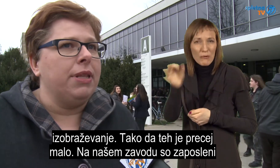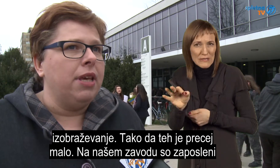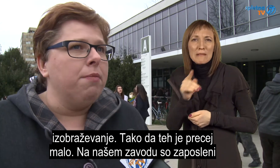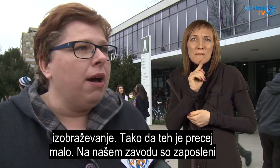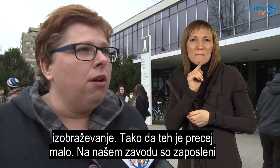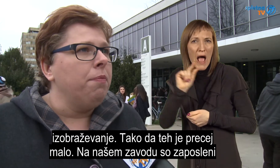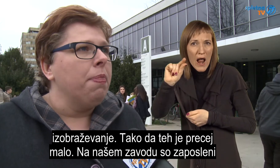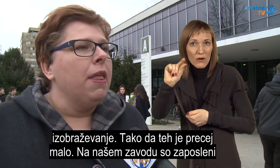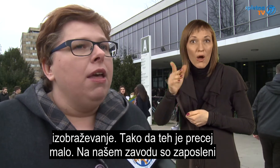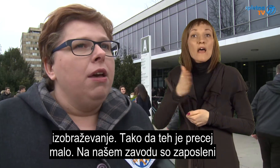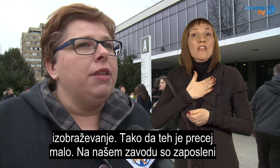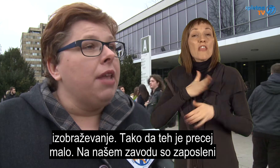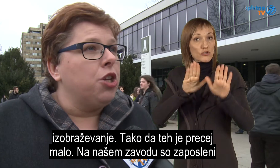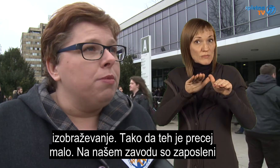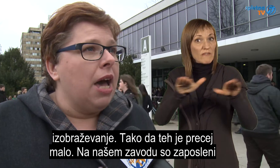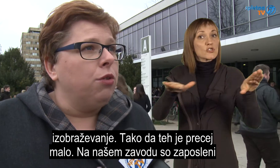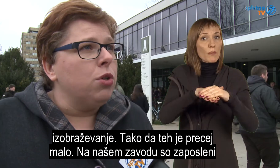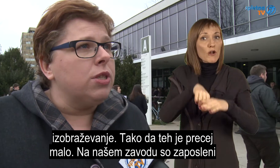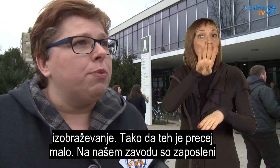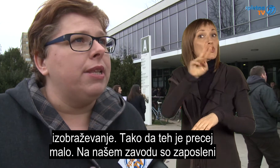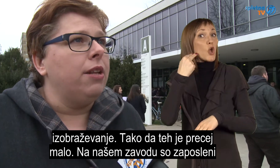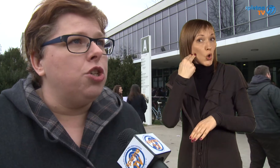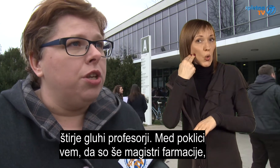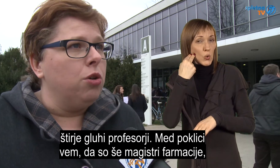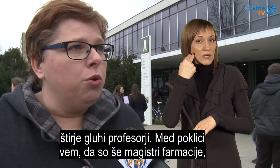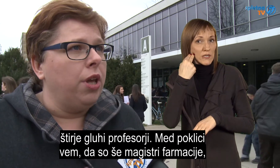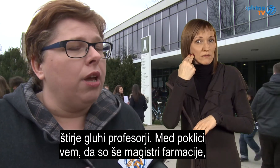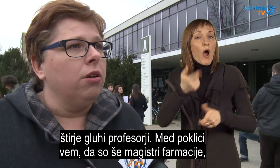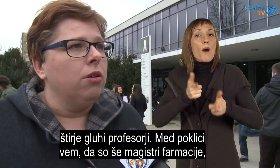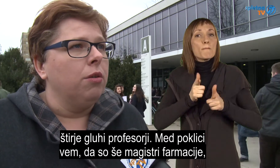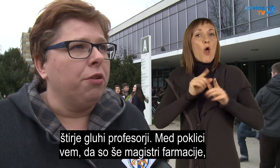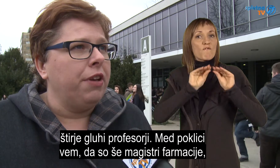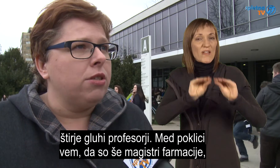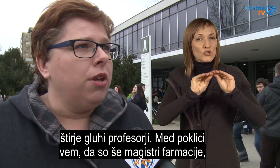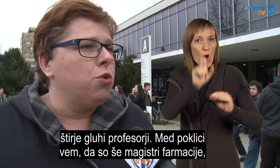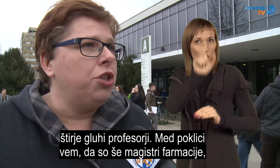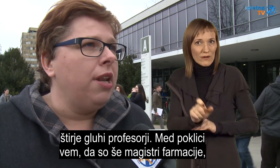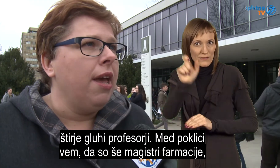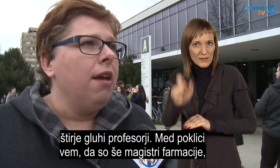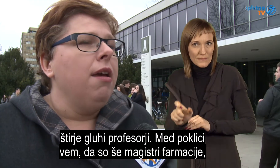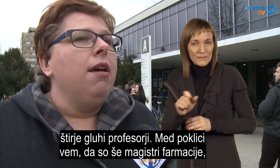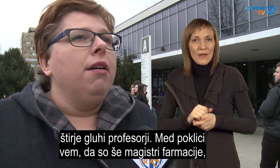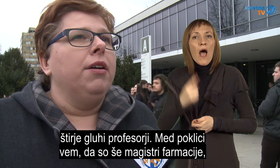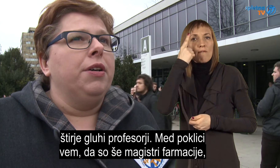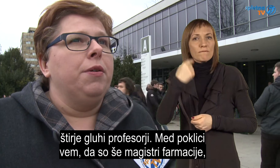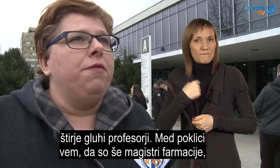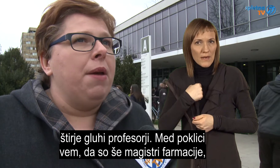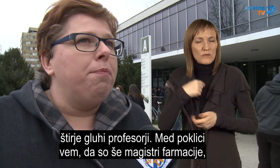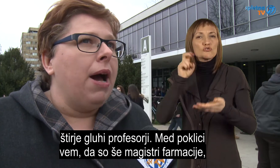precej malo. Na našem zavodu so zaposleni 4 gluhi profesorji, učitelji. Vem pa, da